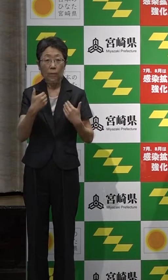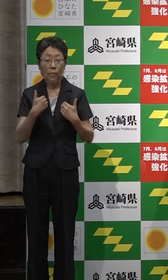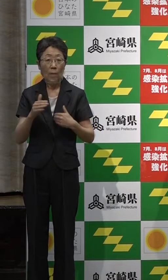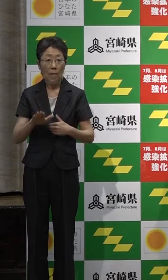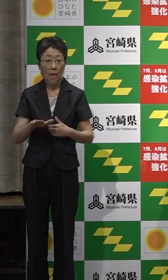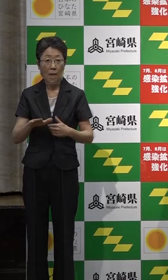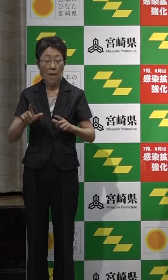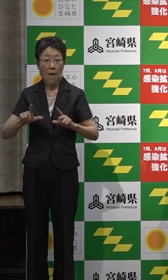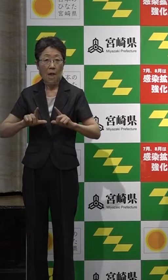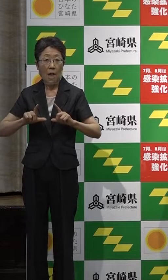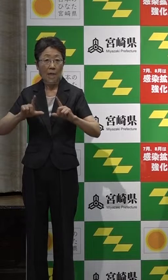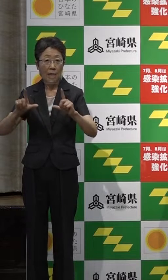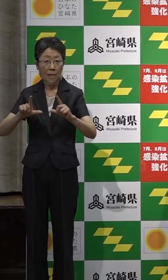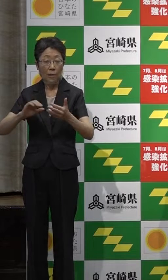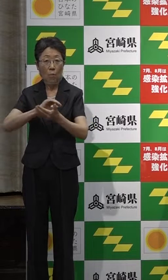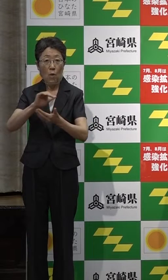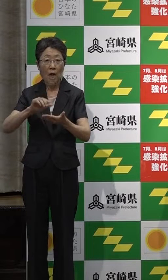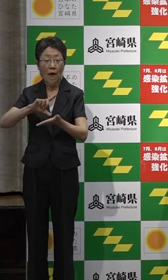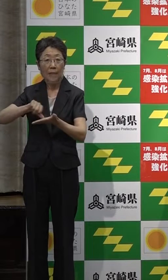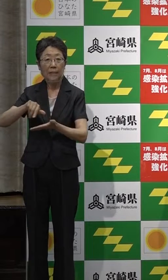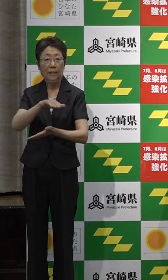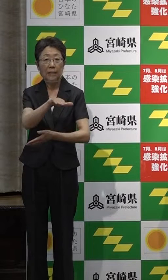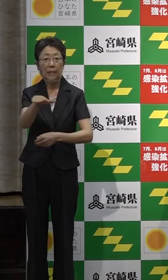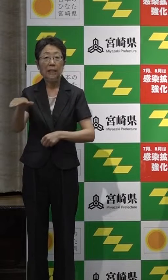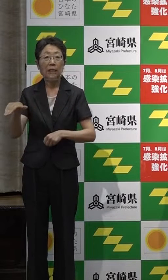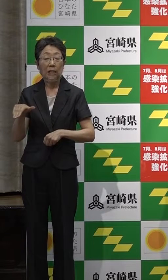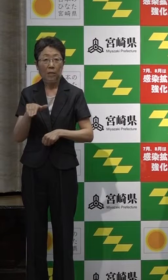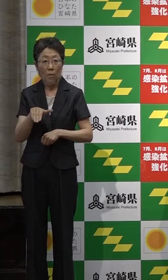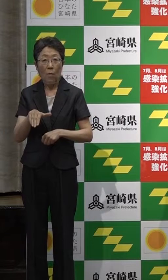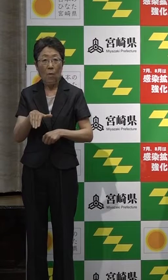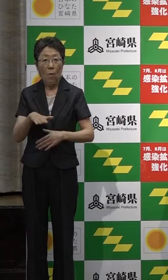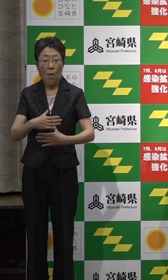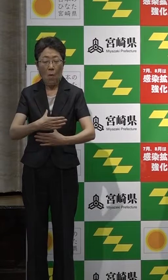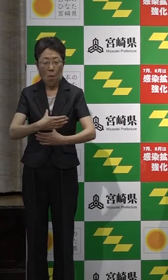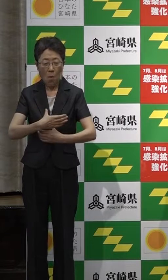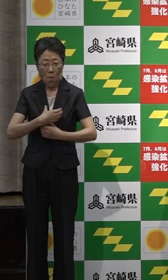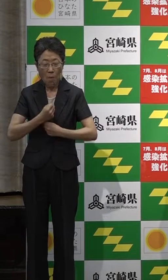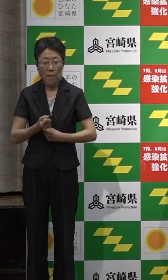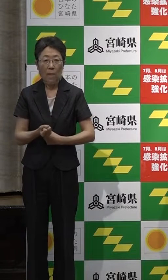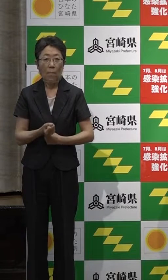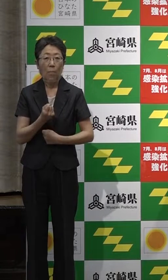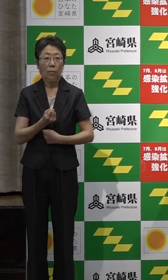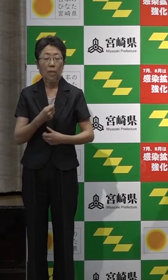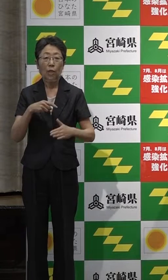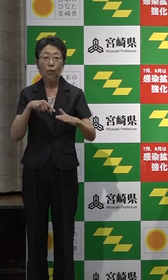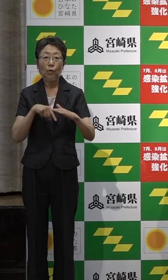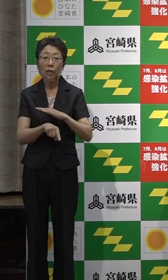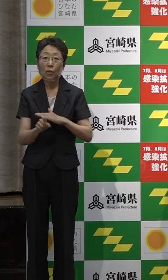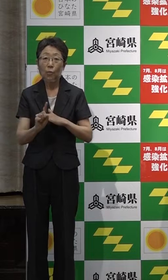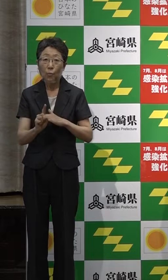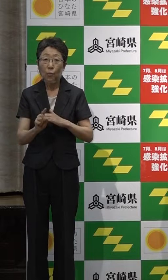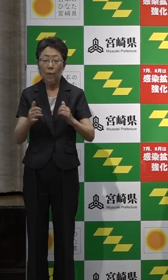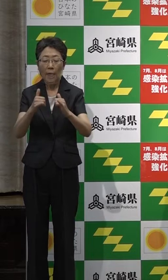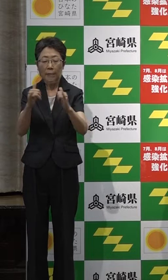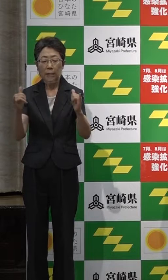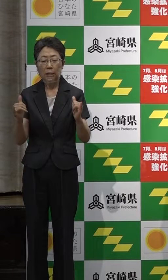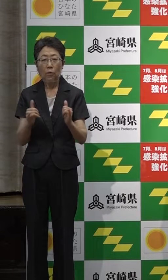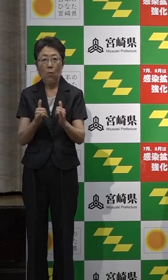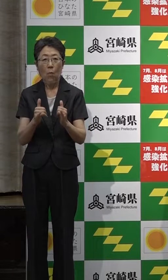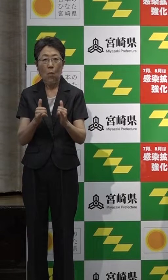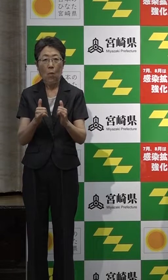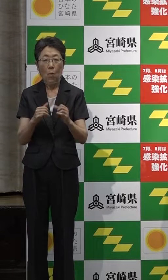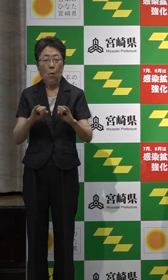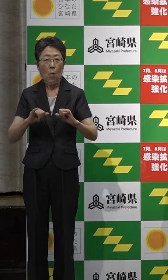諸方県域を大変危機感を持って受け止めておりますのは、人口が多いということもございます